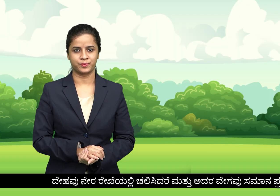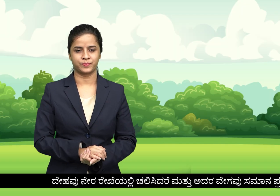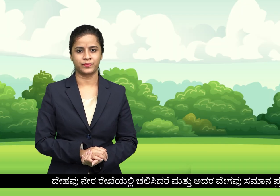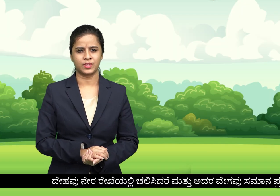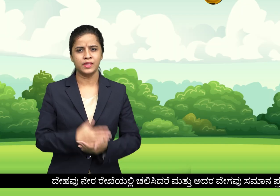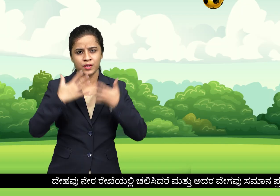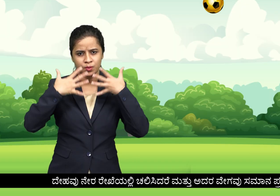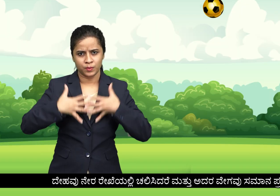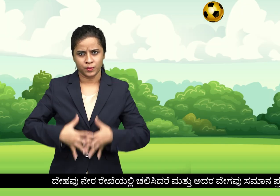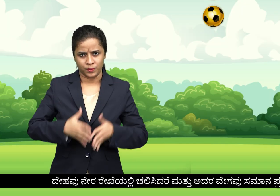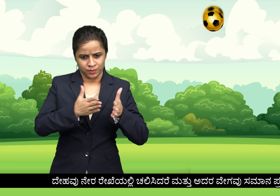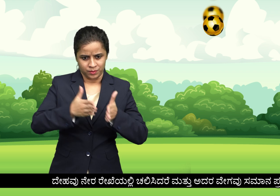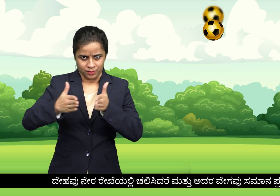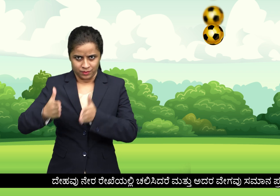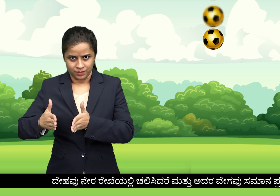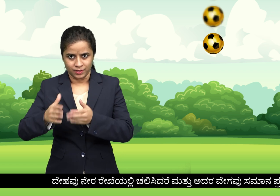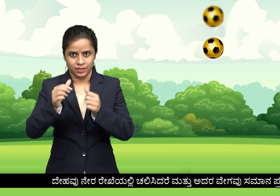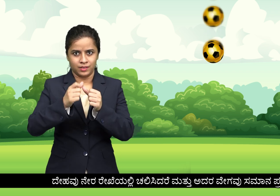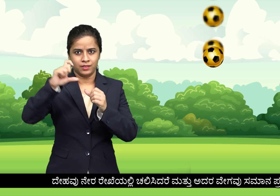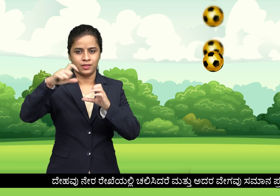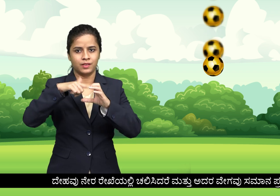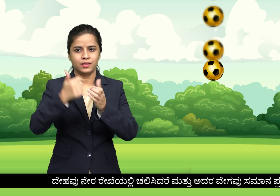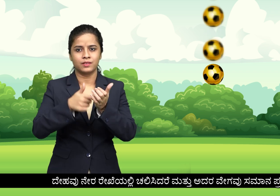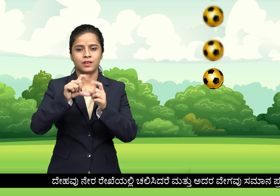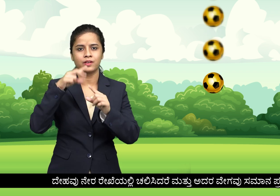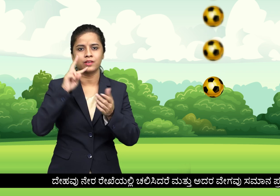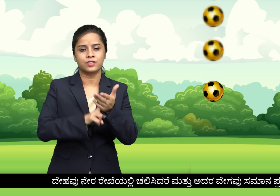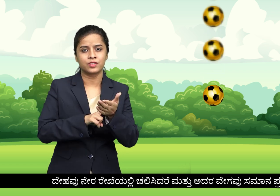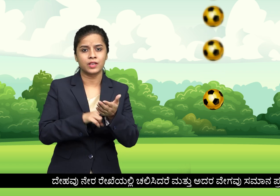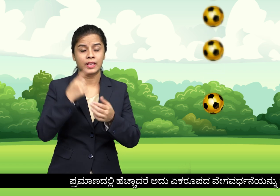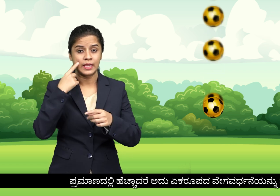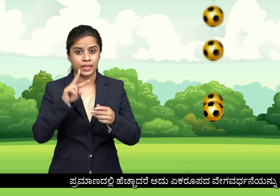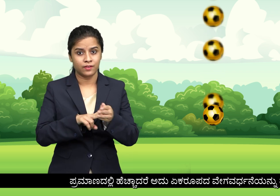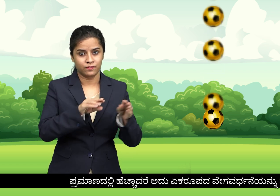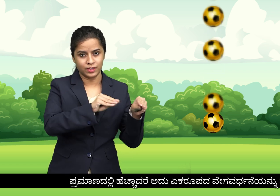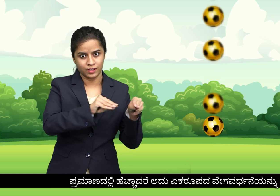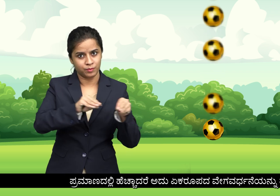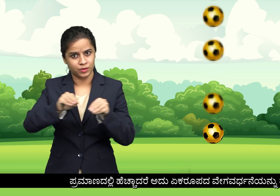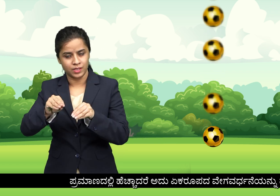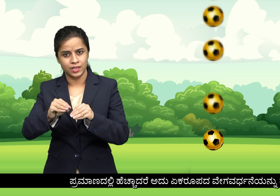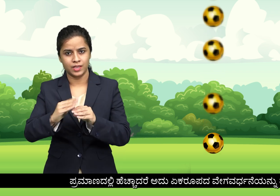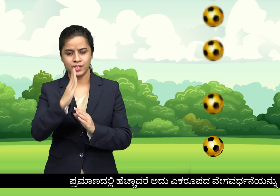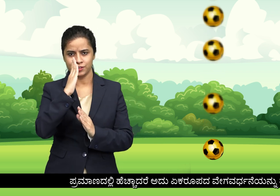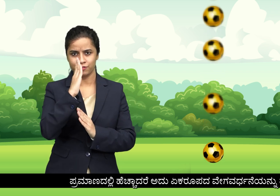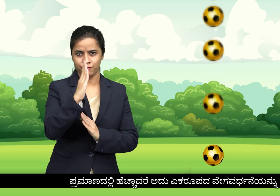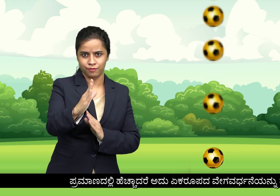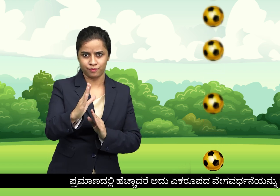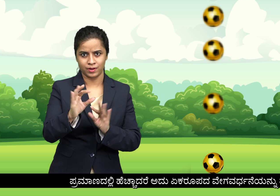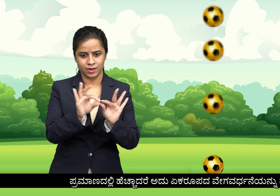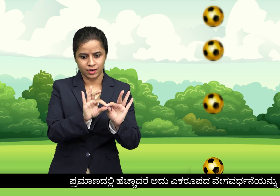ದೇಹವು ನೇರ ರೇಖೆಯಲ್ಲಿ ಚಲಿಸಿದರೆ ಮತ್ತು ಅದರ ವೇಗವು ಸಮಾನ ಪ್ರಮಾಣದಲ್ಲಿ ಹೆಚ್ಚಾದರೆ ಅದು ಏಕರೂಪದ ವೇಗವರ್ಧನೆಯನ್ನ